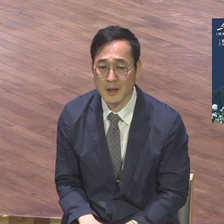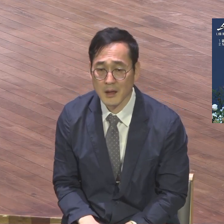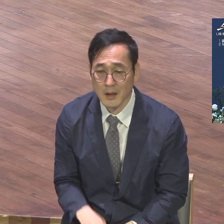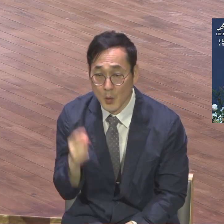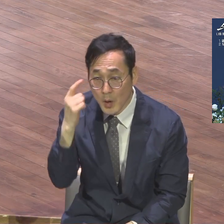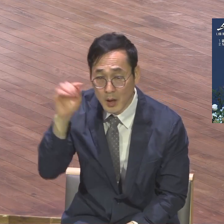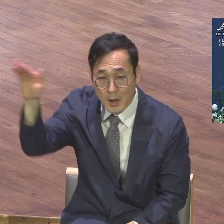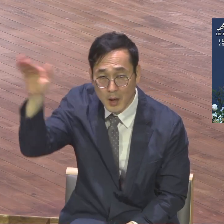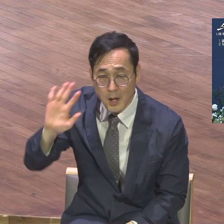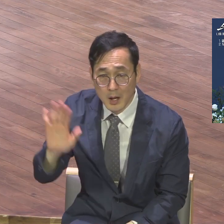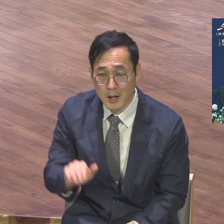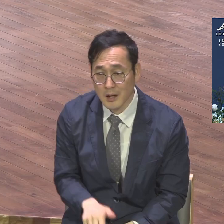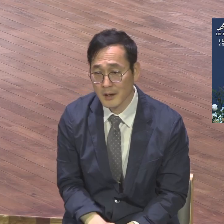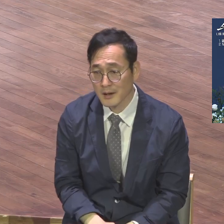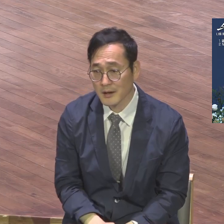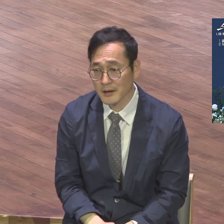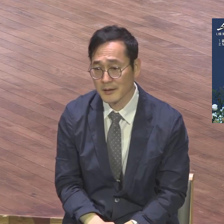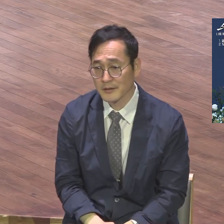기도하지 않는다,